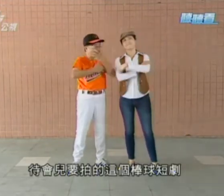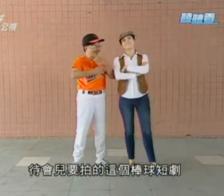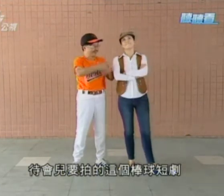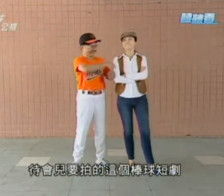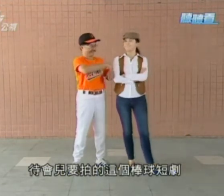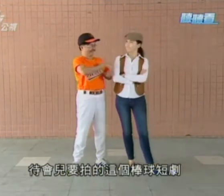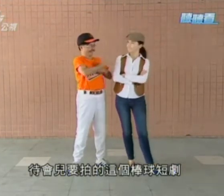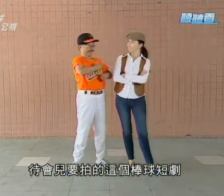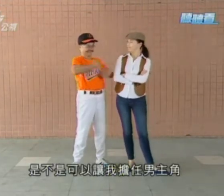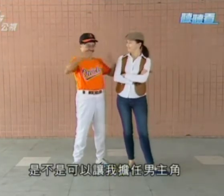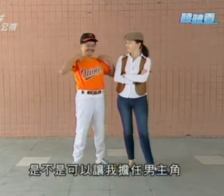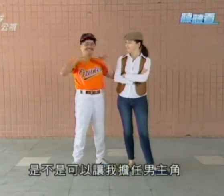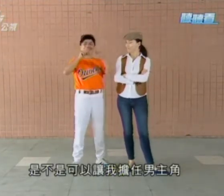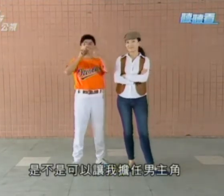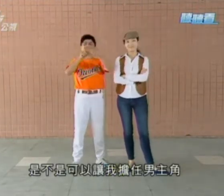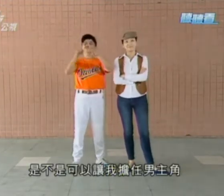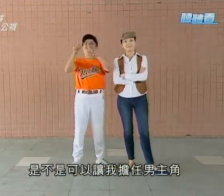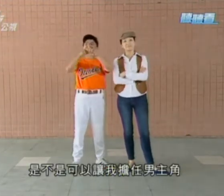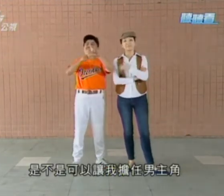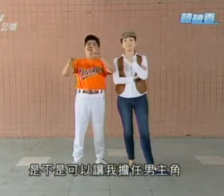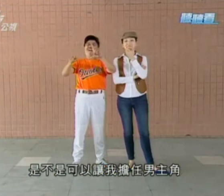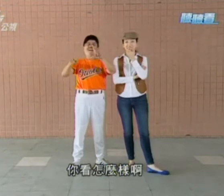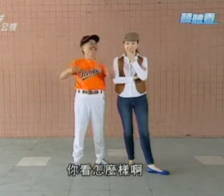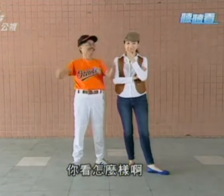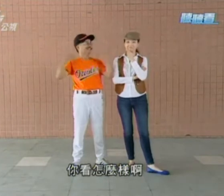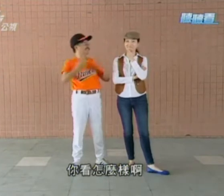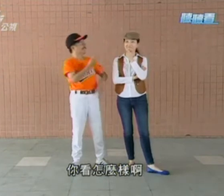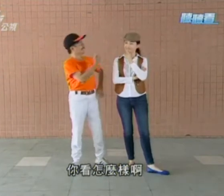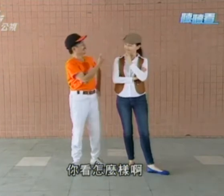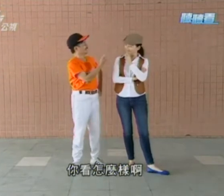棒球短剧啊，是不是可以让我担任男主角？你看怎么样啊？